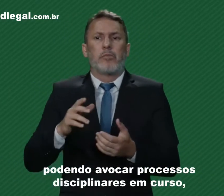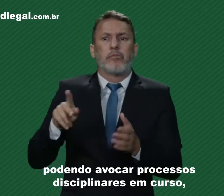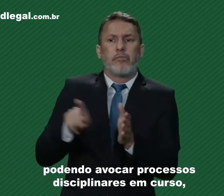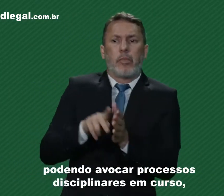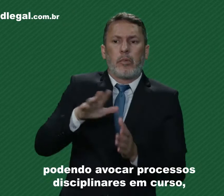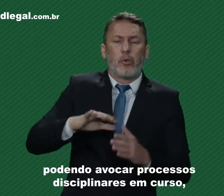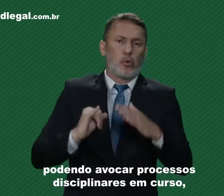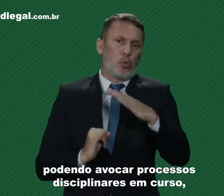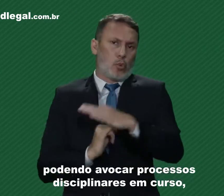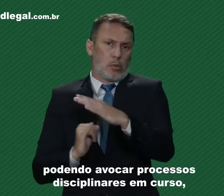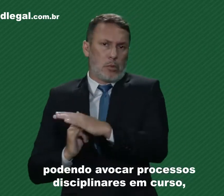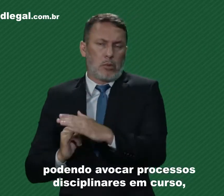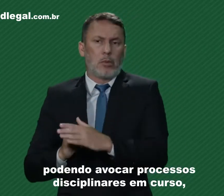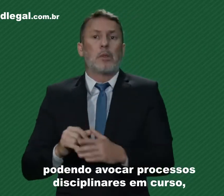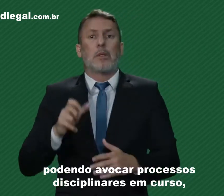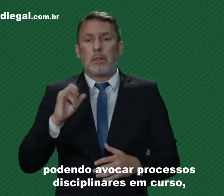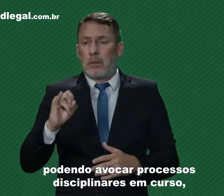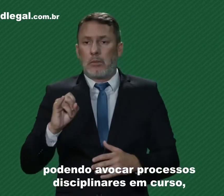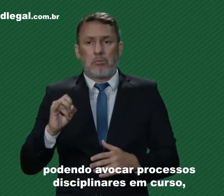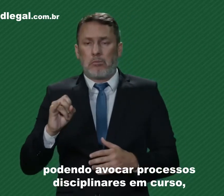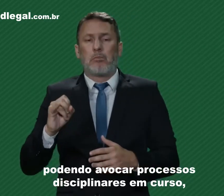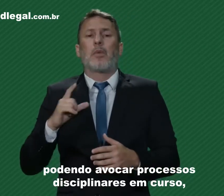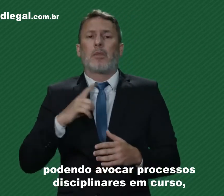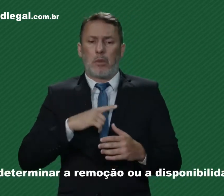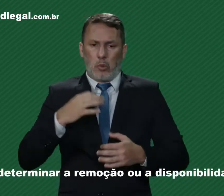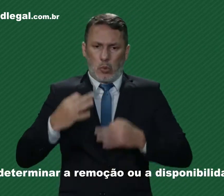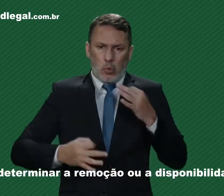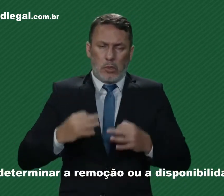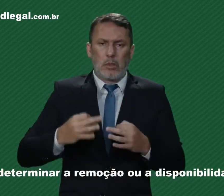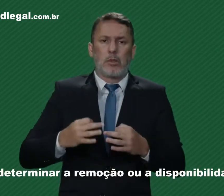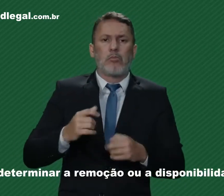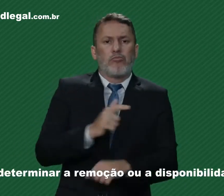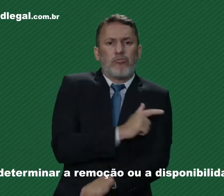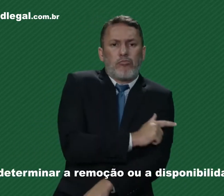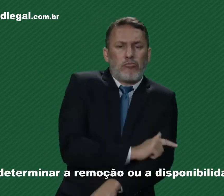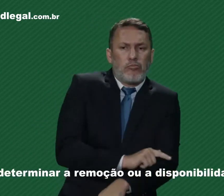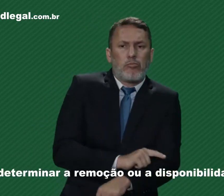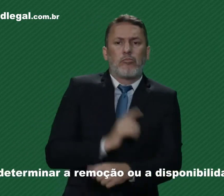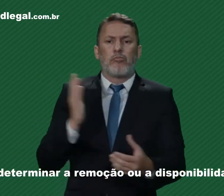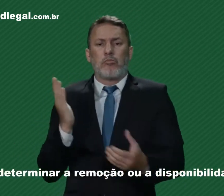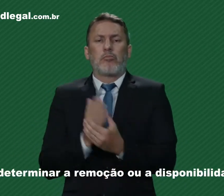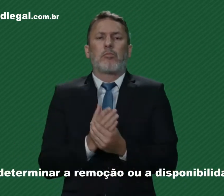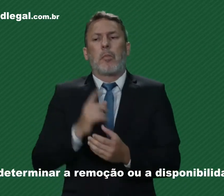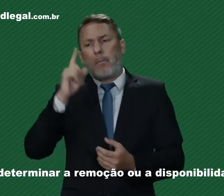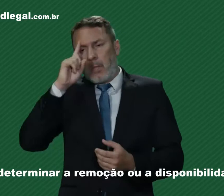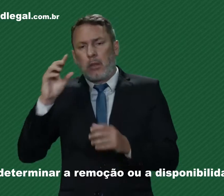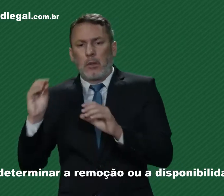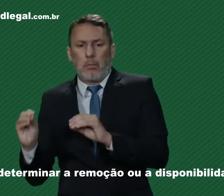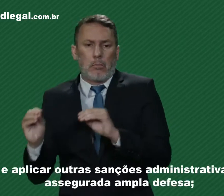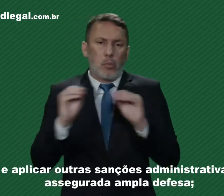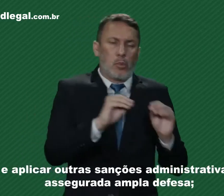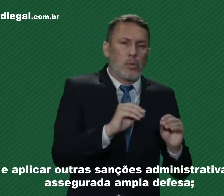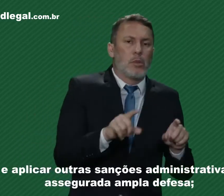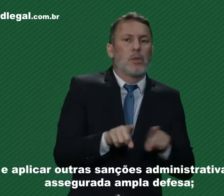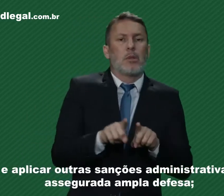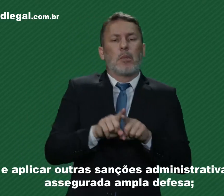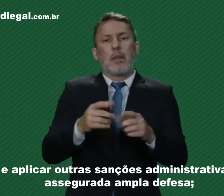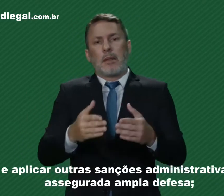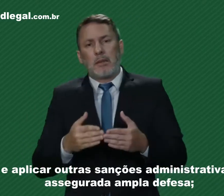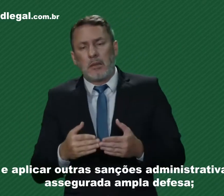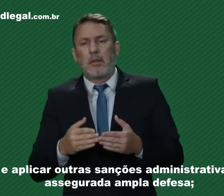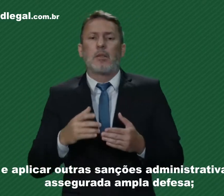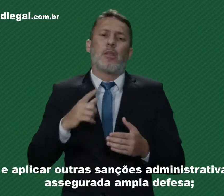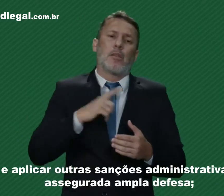instituição, podendo avocar processos disciplinares em curso, determinar a remoção ou a disponibilidade e aplicar